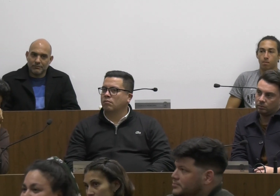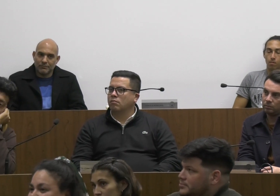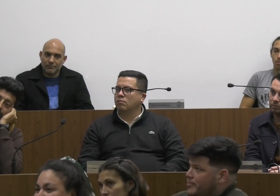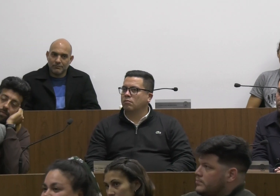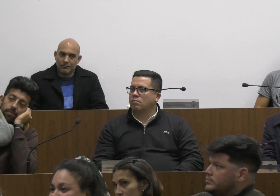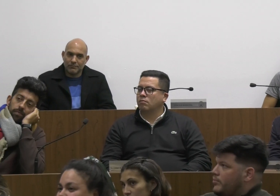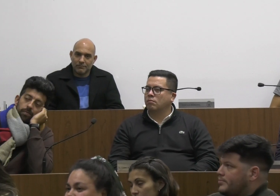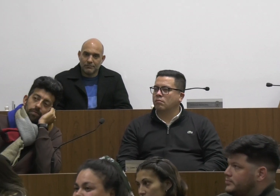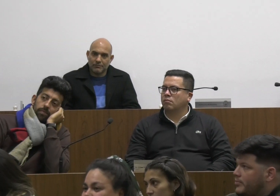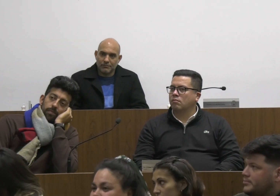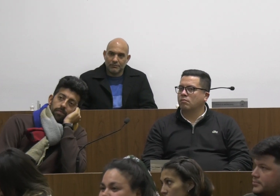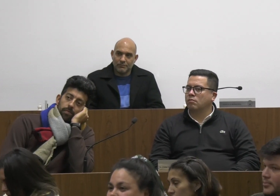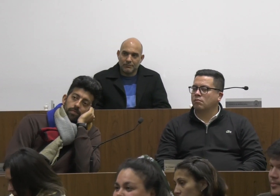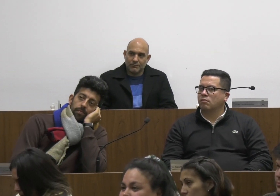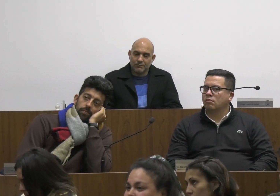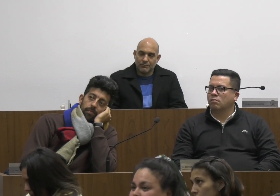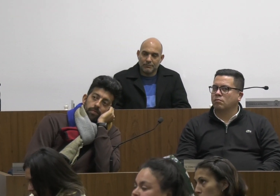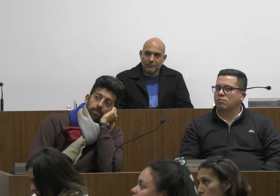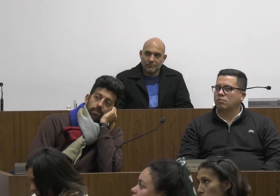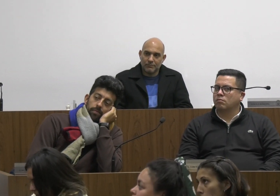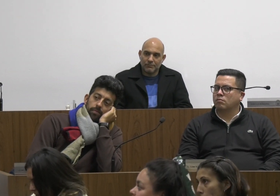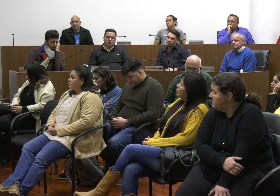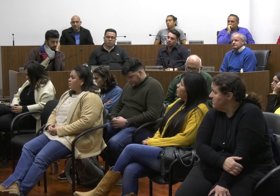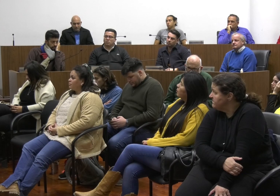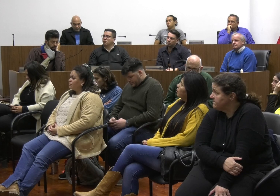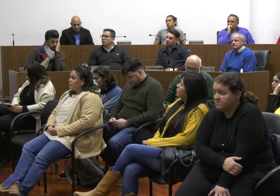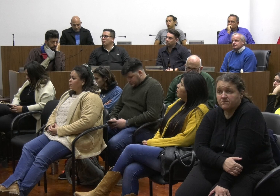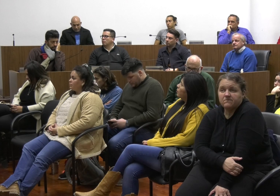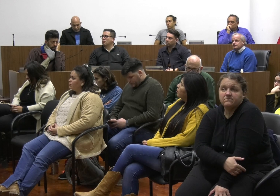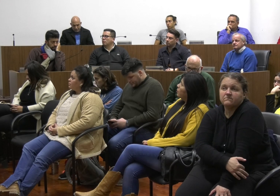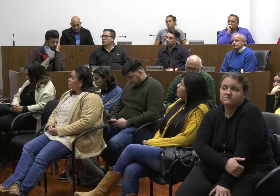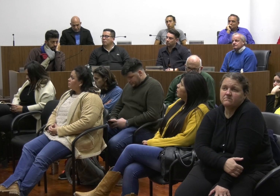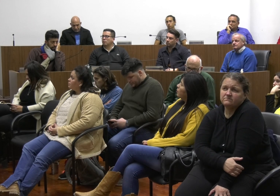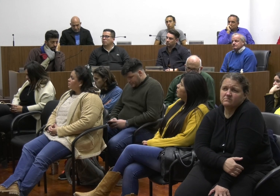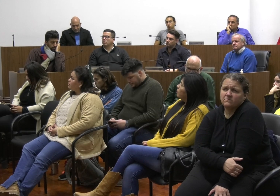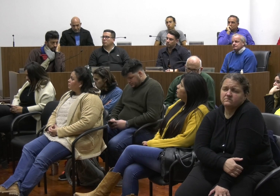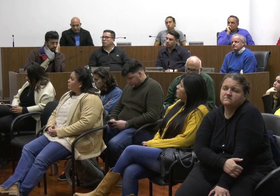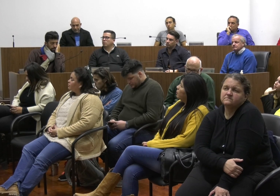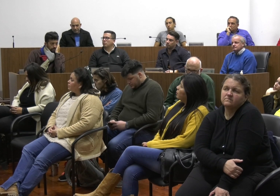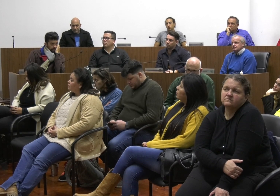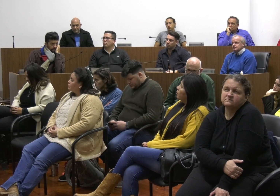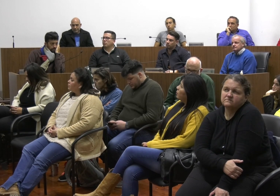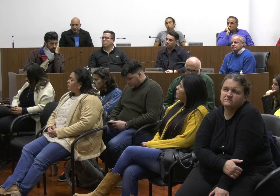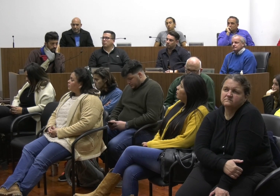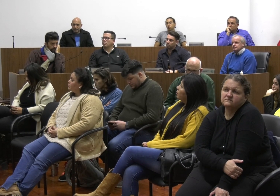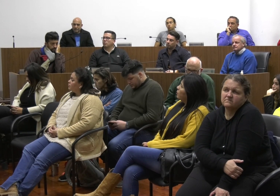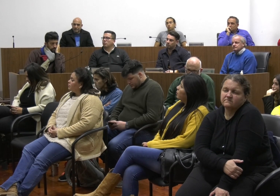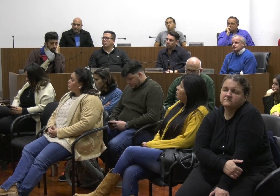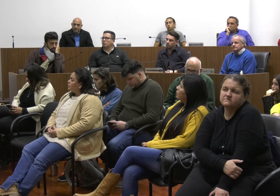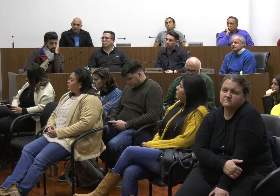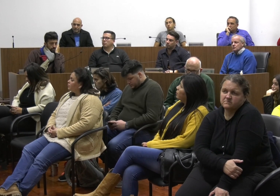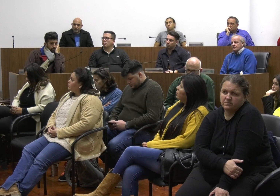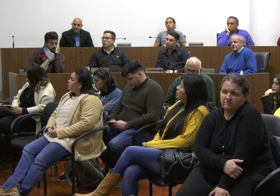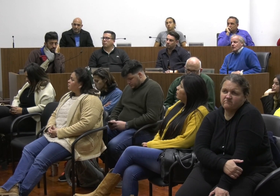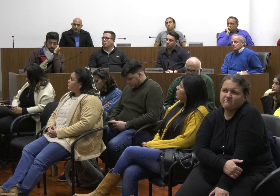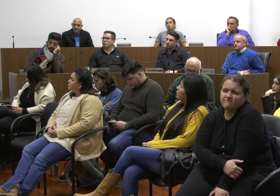pueda generarse el debate y, bueno, pensar políticas públicas a favor de la gente. ¿Las políticas públicas por dónde deberían pasar? Por la accesibilidad, por democratizar